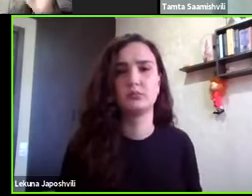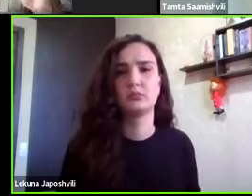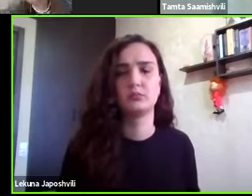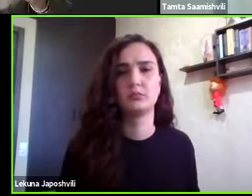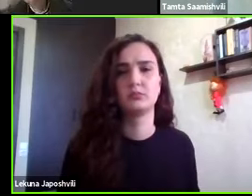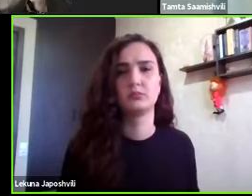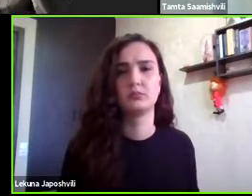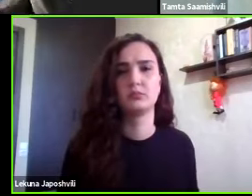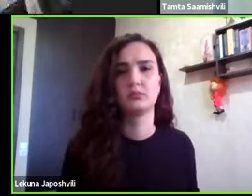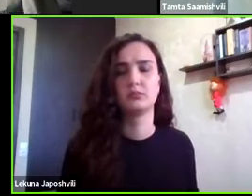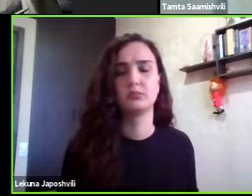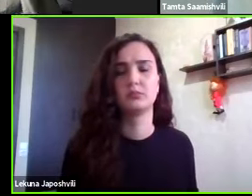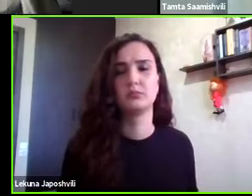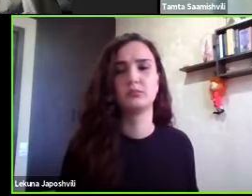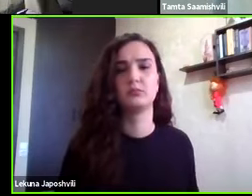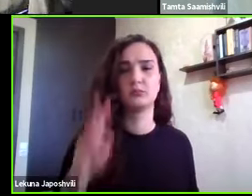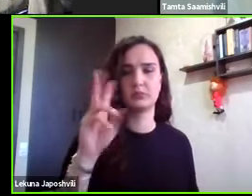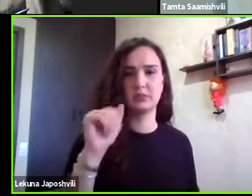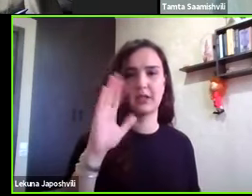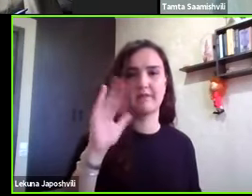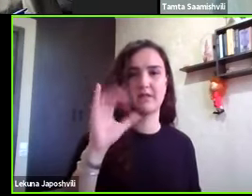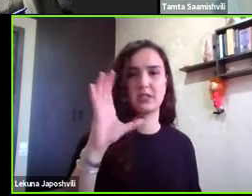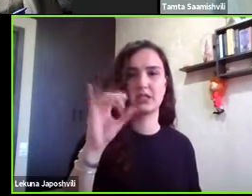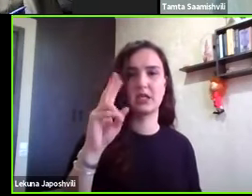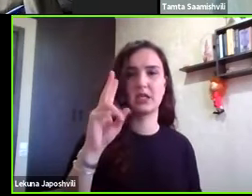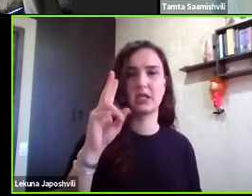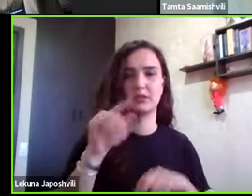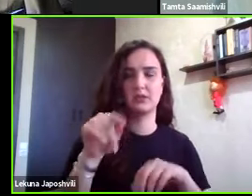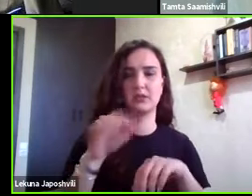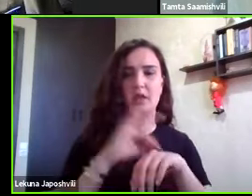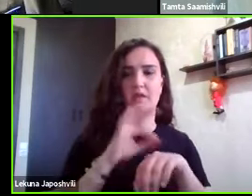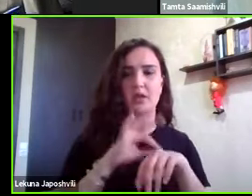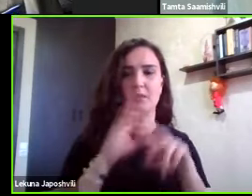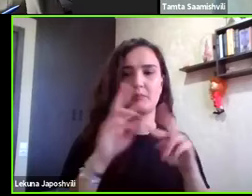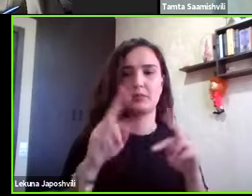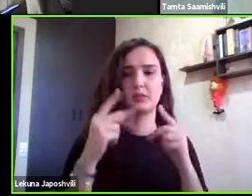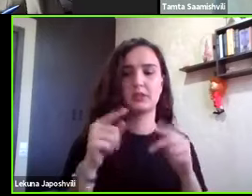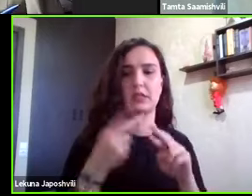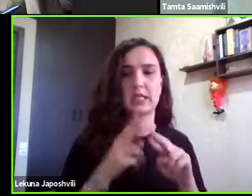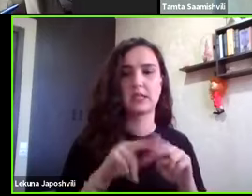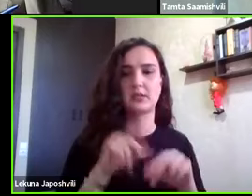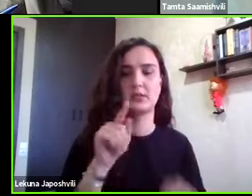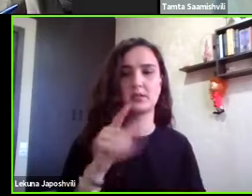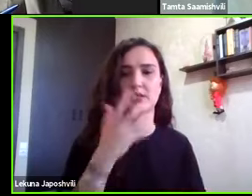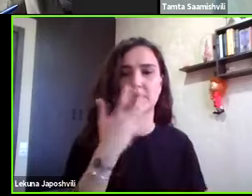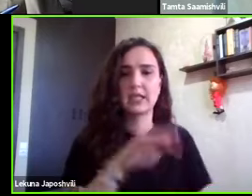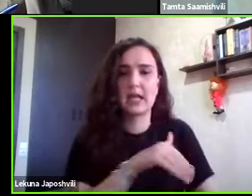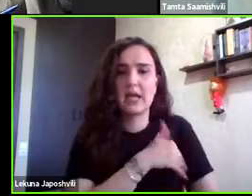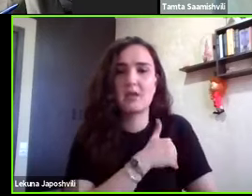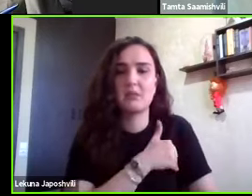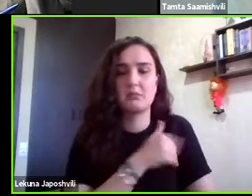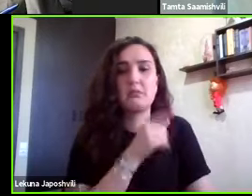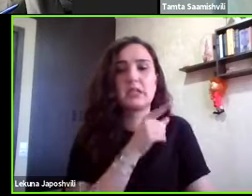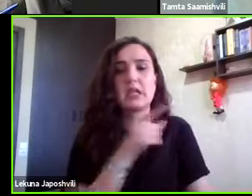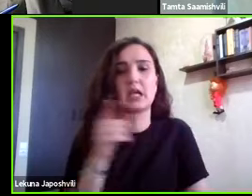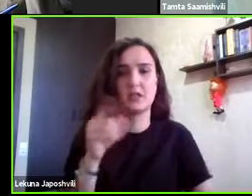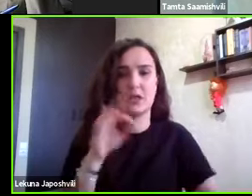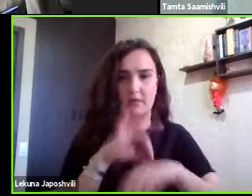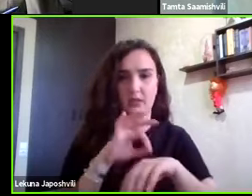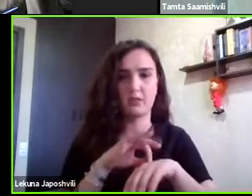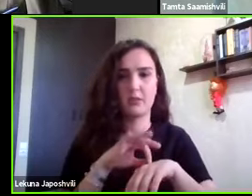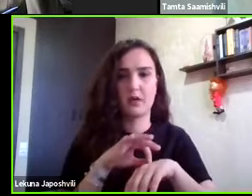კავასაკის დაავადება. კავასაკის დაავადებას ეს გადავედი სარზე. კავასაკის ეს ცხელებით მიმდინარე